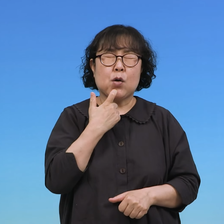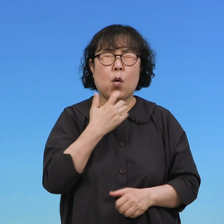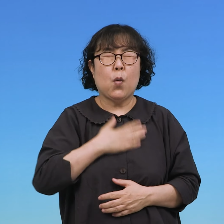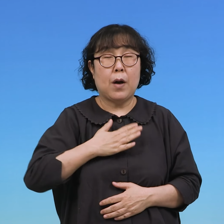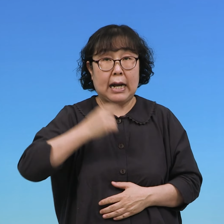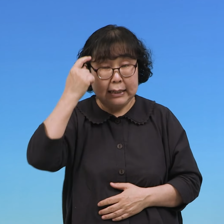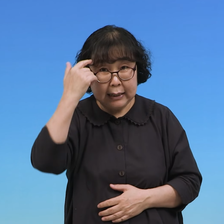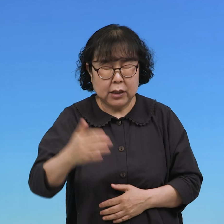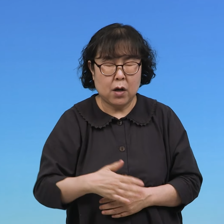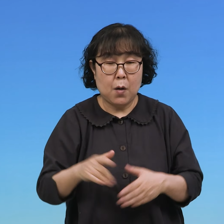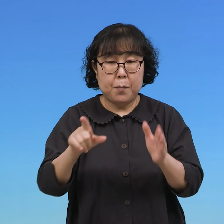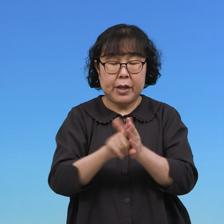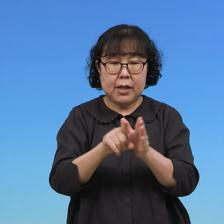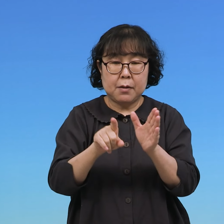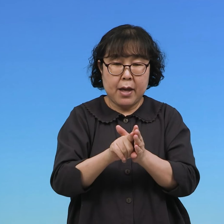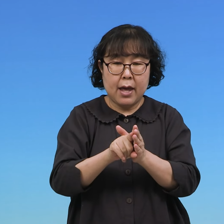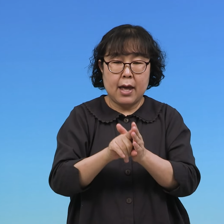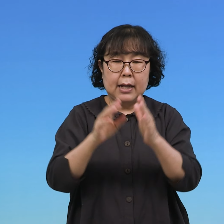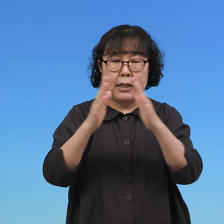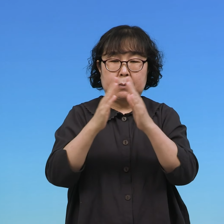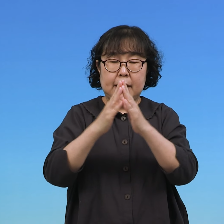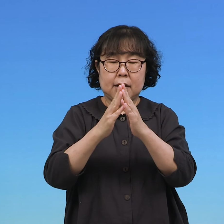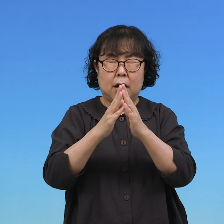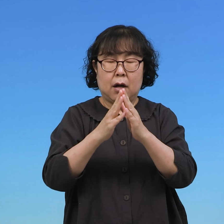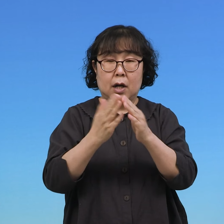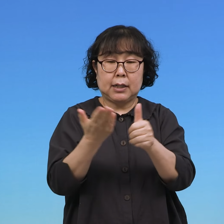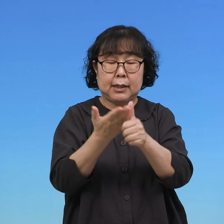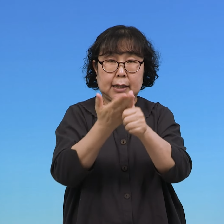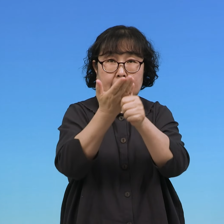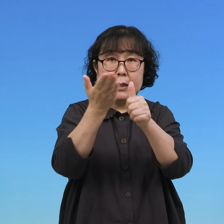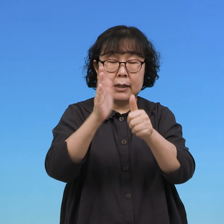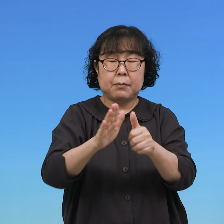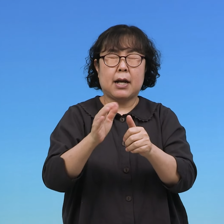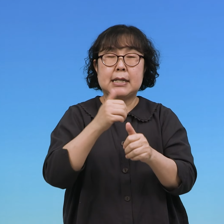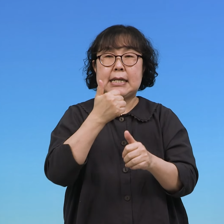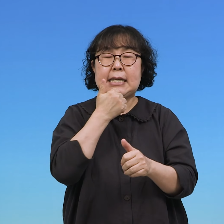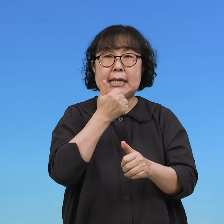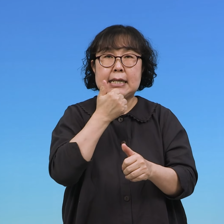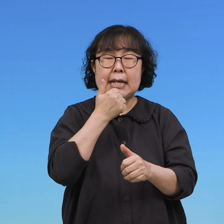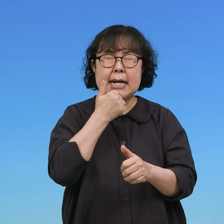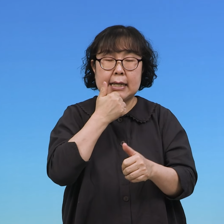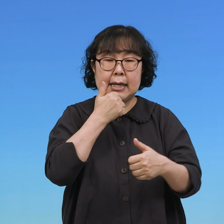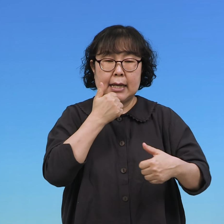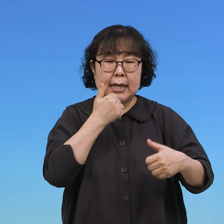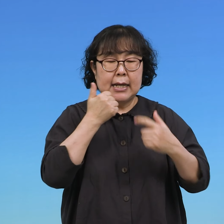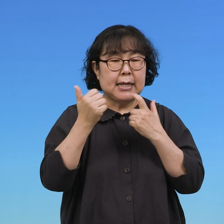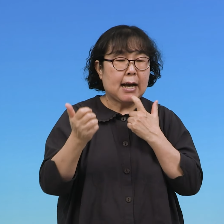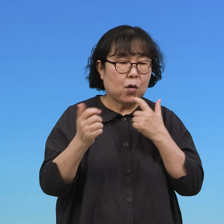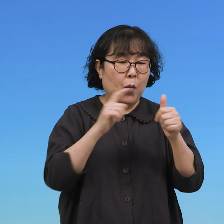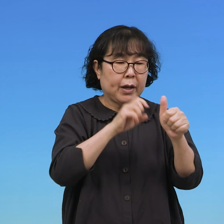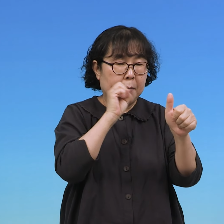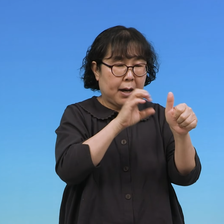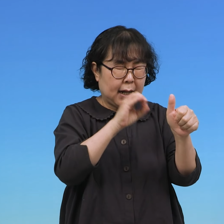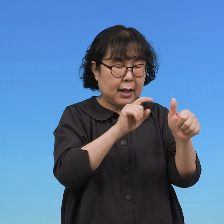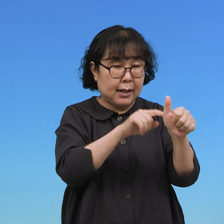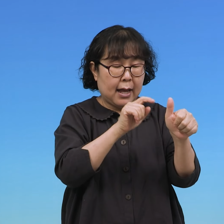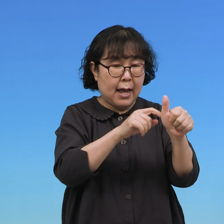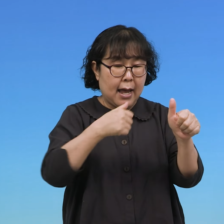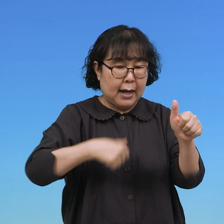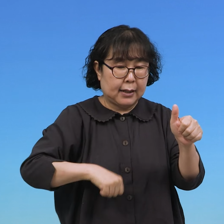믿음의 가문에서 자란 야곱이지만요, 창세기 27장 20절에 보세요. 이삭이 그의 아들에게 이르되 내 아들아,